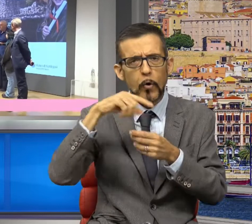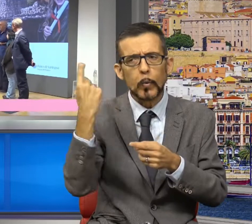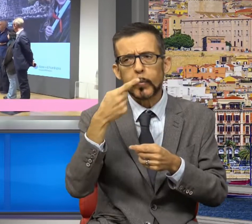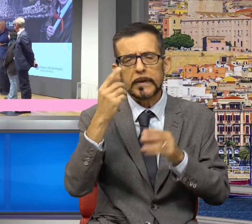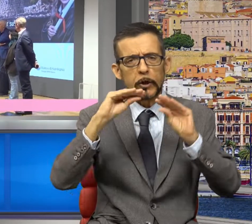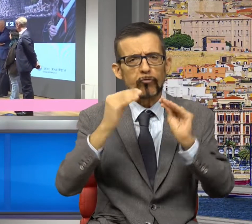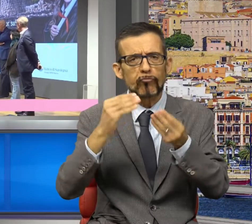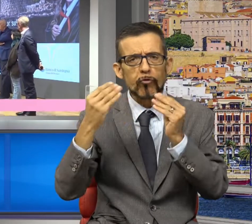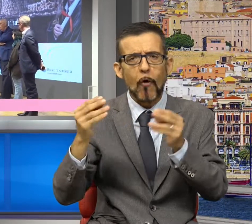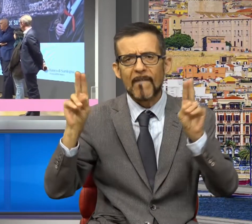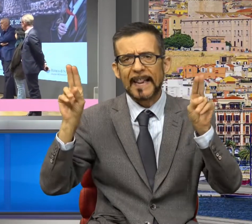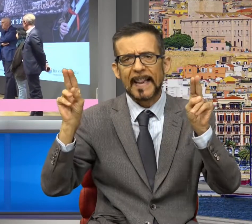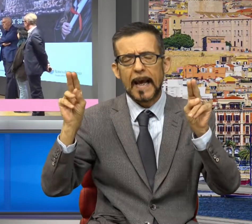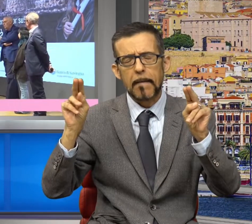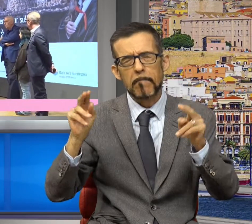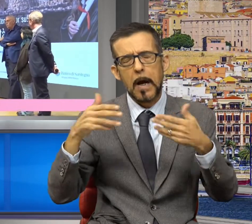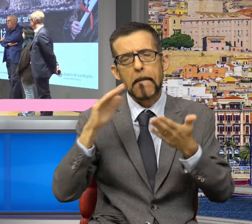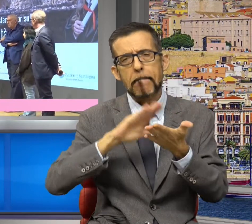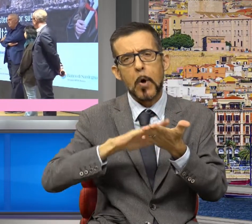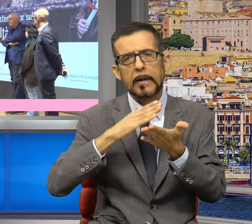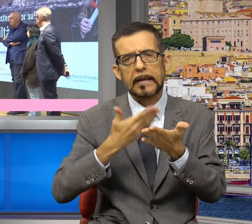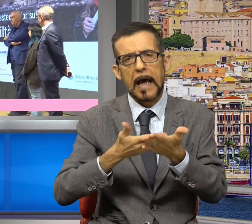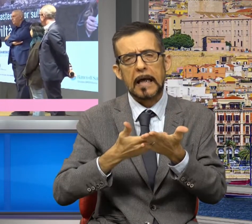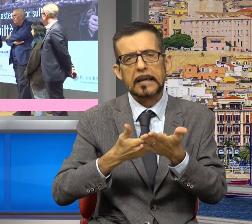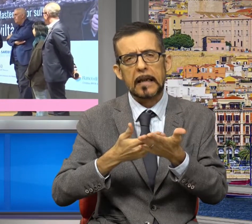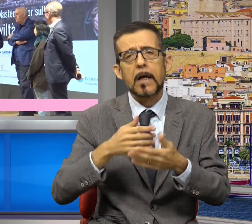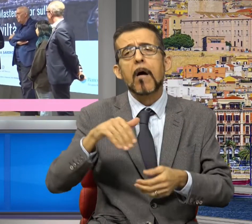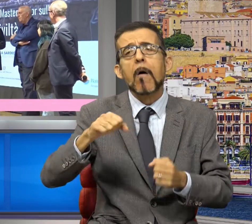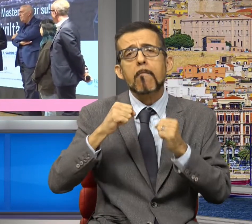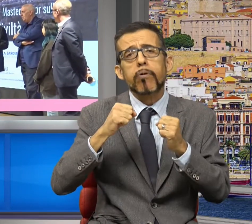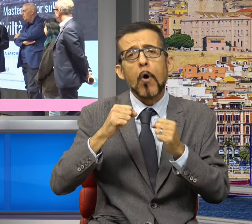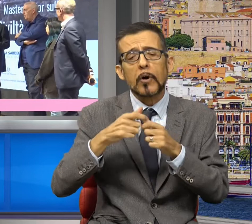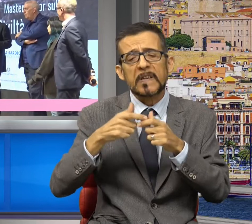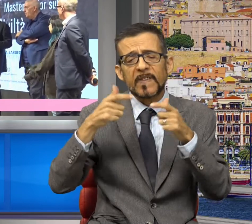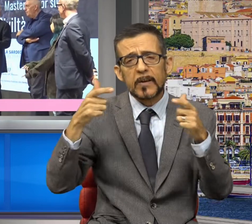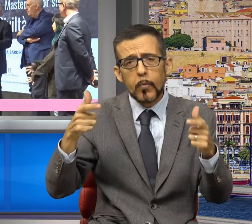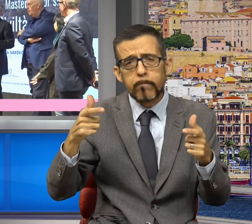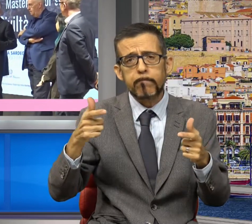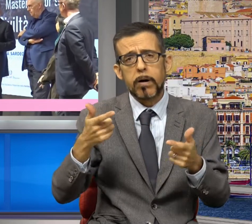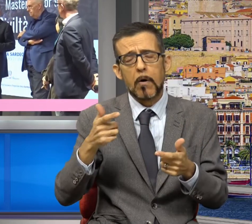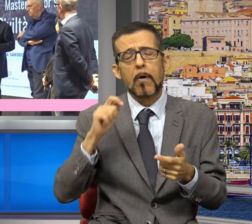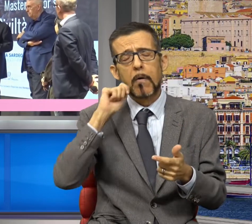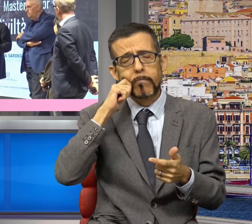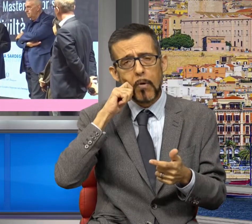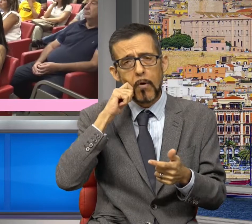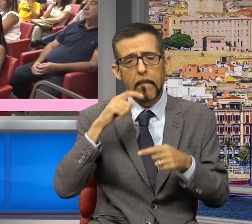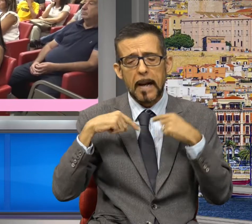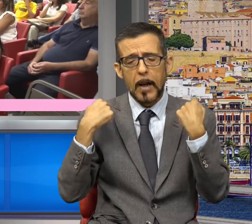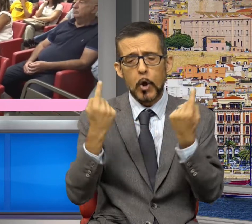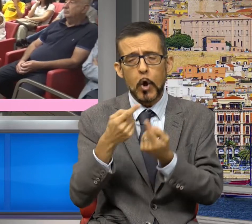fondamentale, possa essere un volano per sviluppo economico sostenibile per la nostra terra. Noi diciamo sempre che